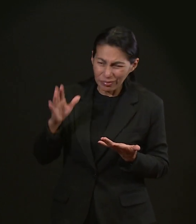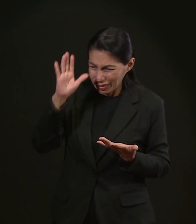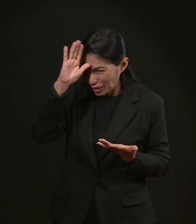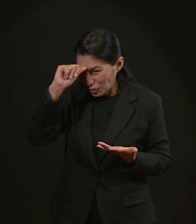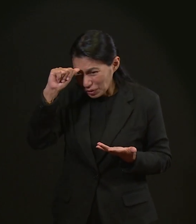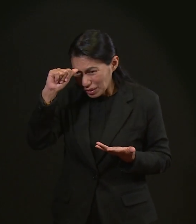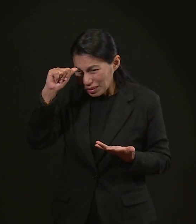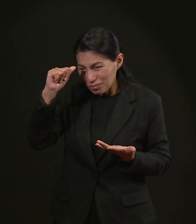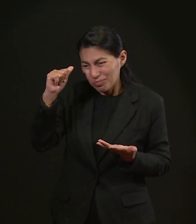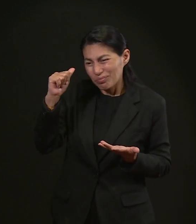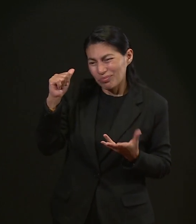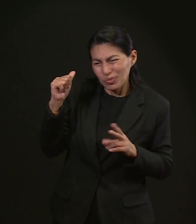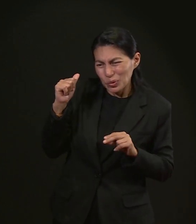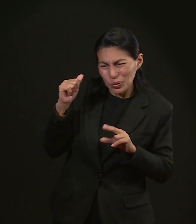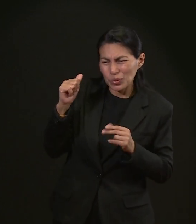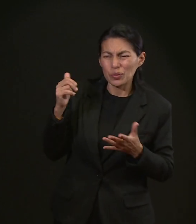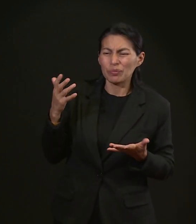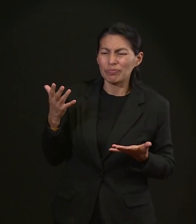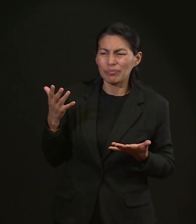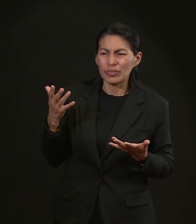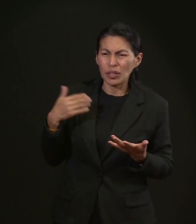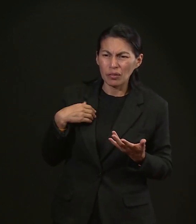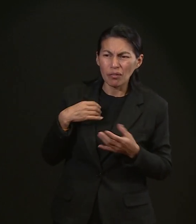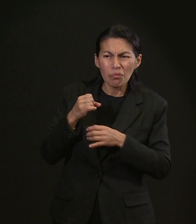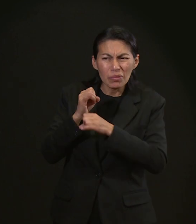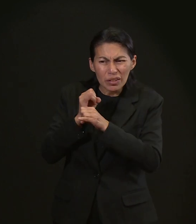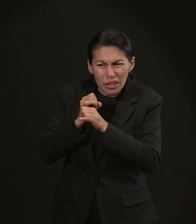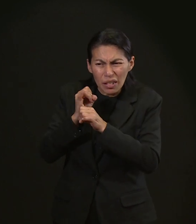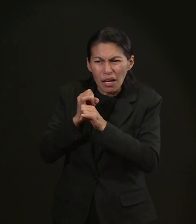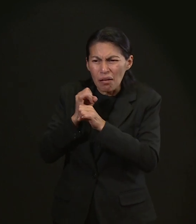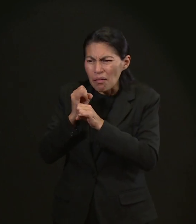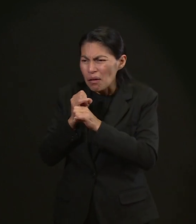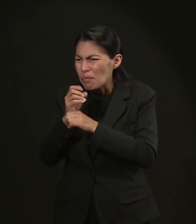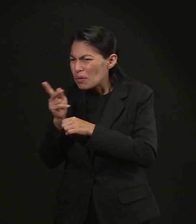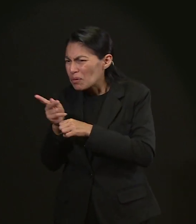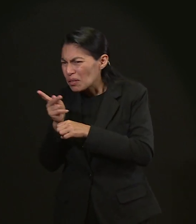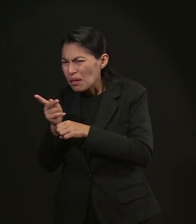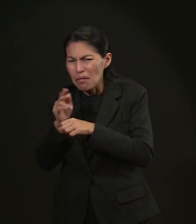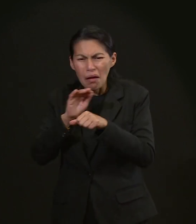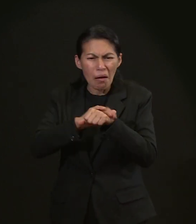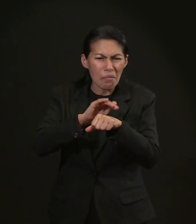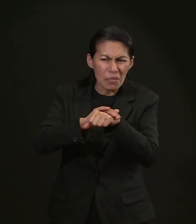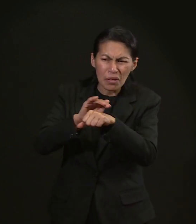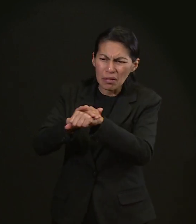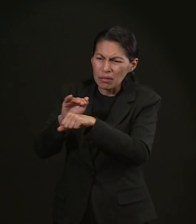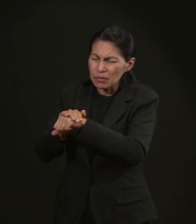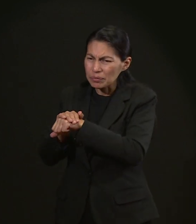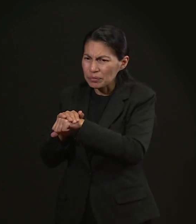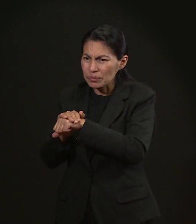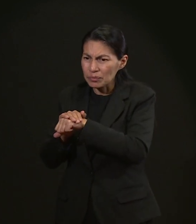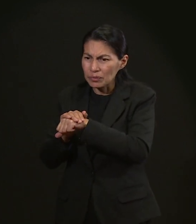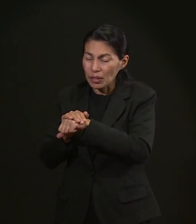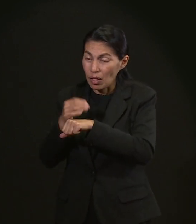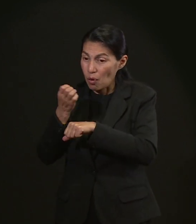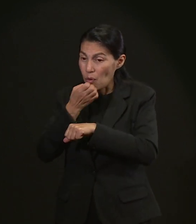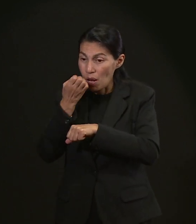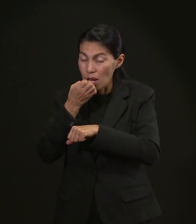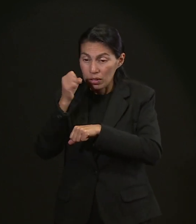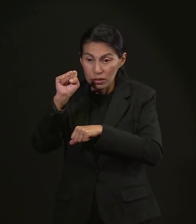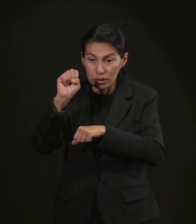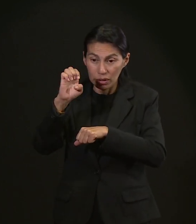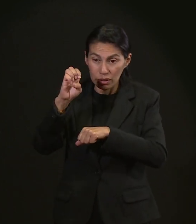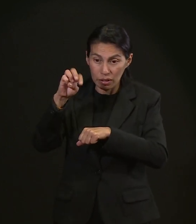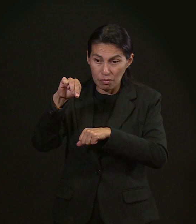cosas que yo no estaba de acuerdo y que cuando yo investigaba que yo trataba a investigar con mis amigos en el